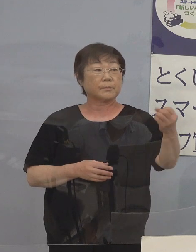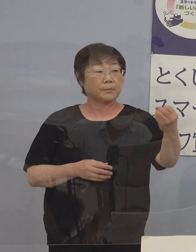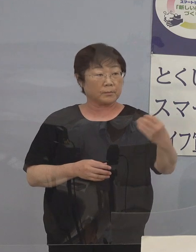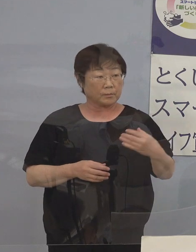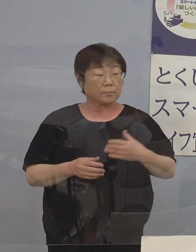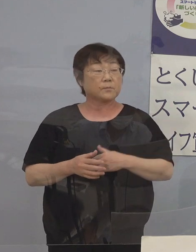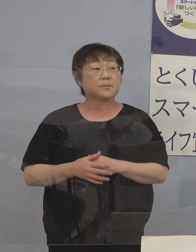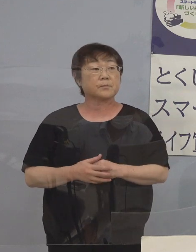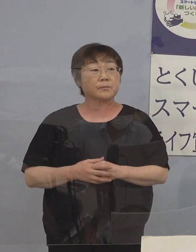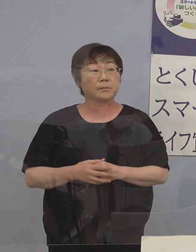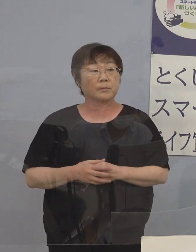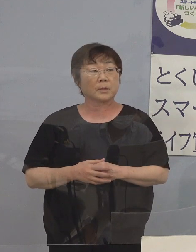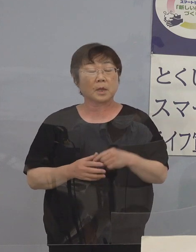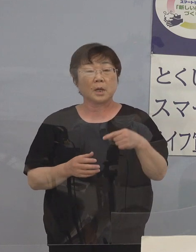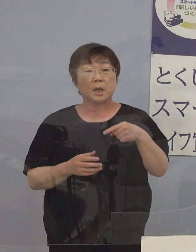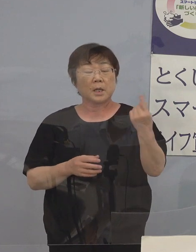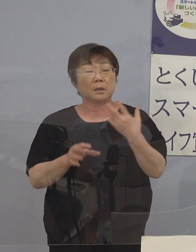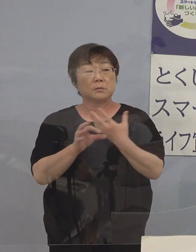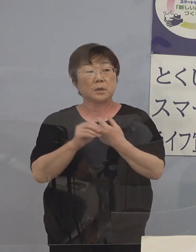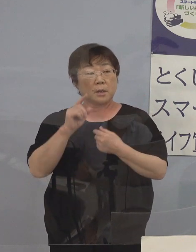はい、